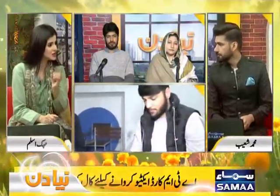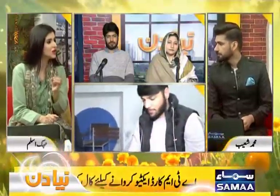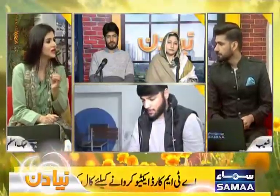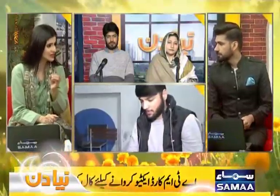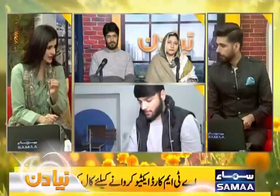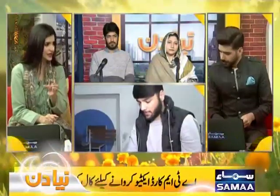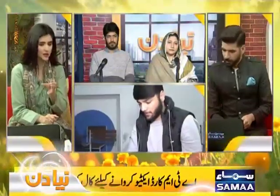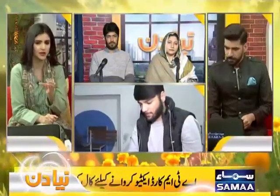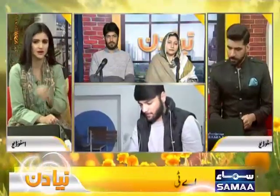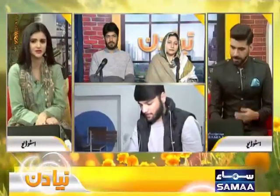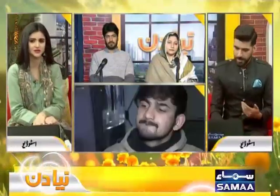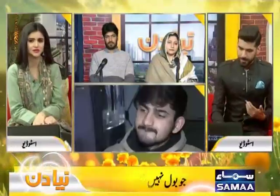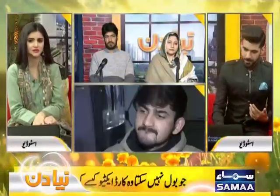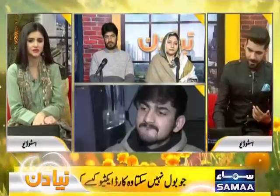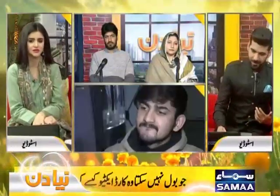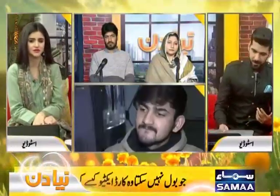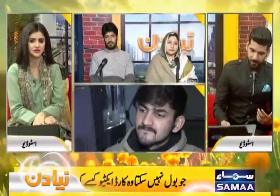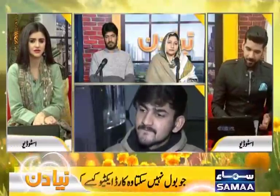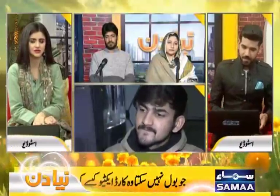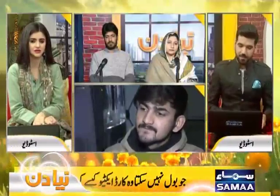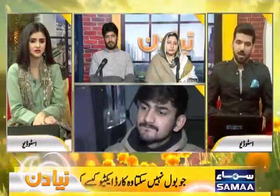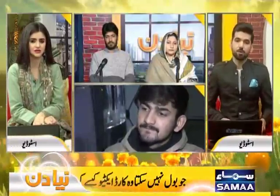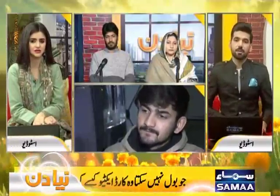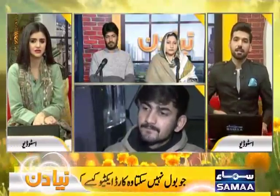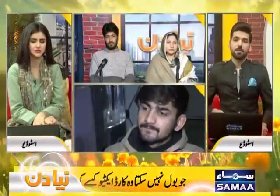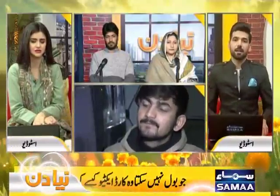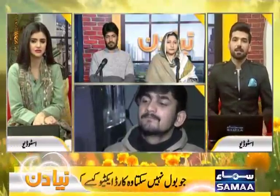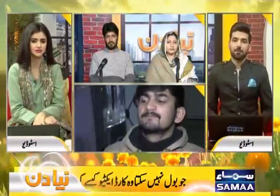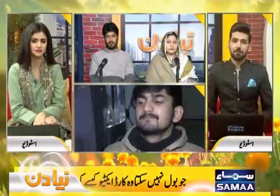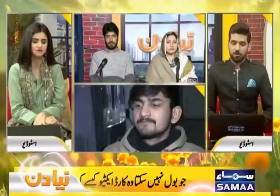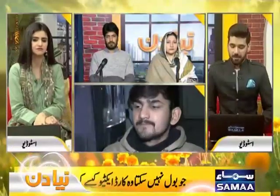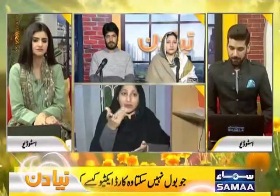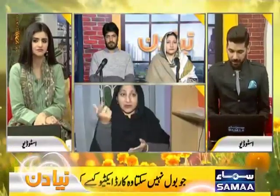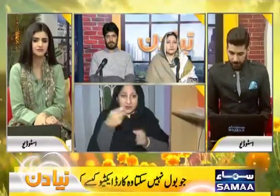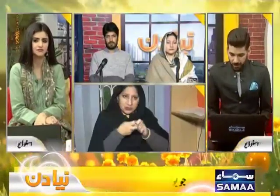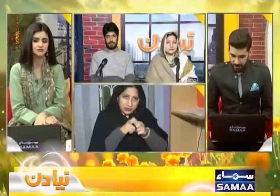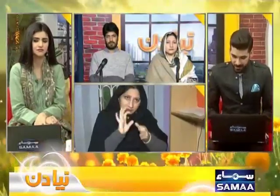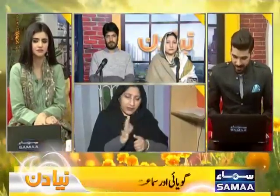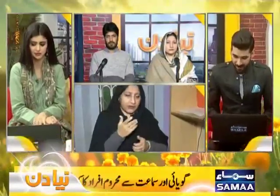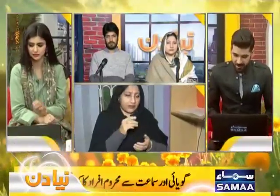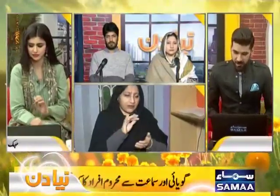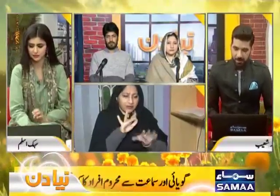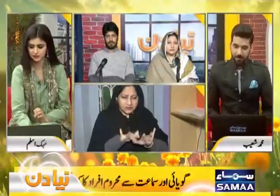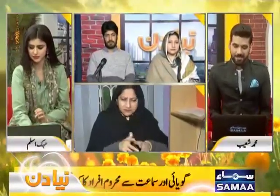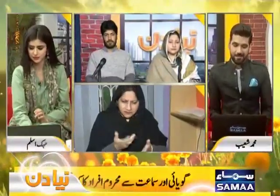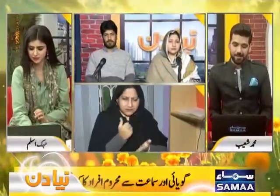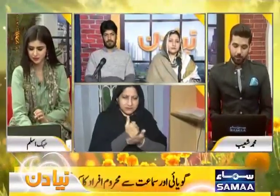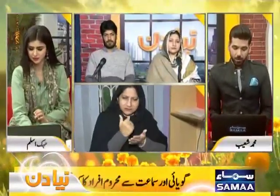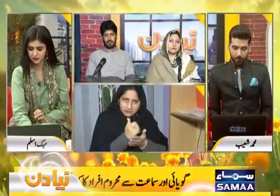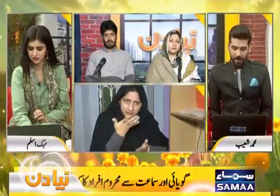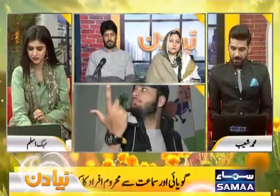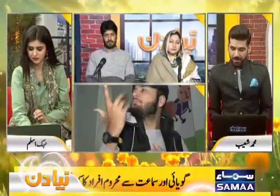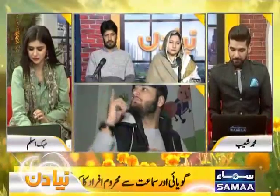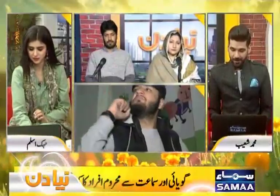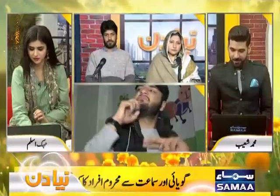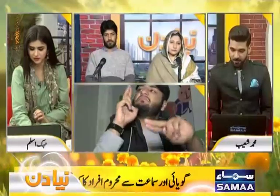फिर वो ये सहूलत हासिल नहीं कर पाएगा? बिल्कुल, क्योंकि जाहिर है जब तक इंटरप्रेटर साथ ना हो तो इनके लिए बात करना मुश्किल हो जाता है। फरा, बिकॉज यू आर साइन लैंग्वेज इंटरप्रेटर, पाकिस्तान क्रिकेट बोर्ड